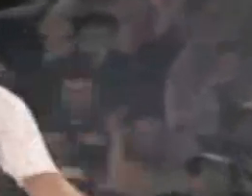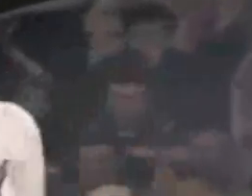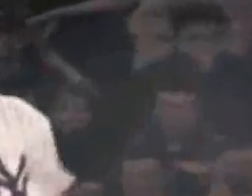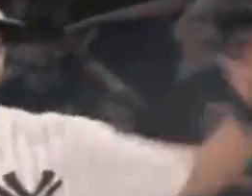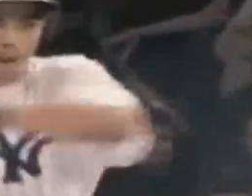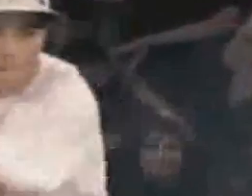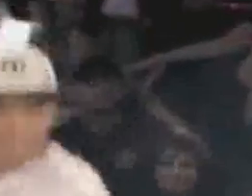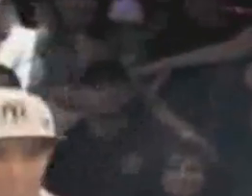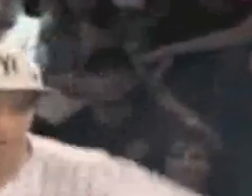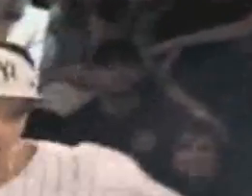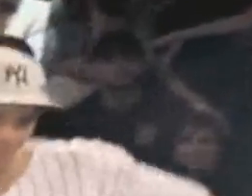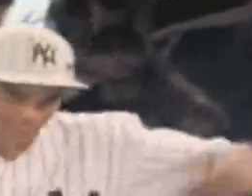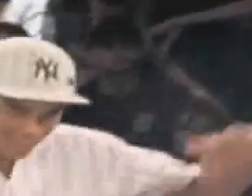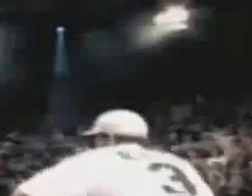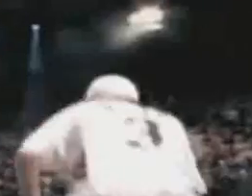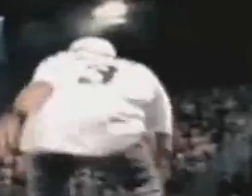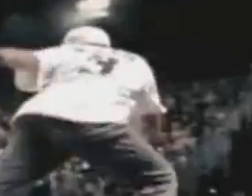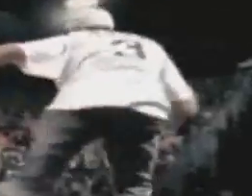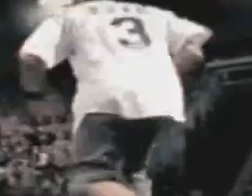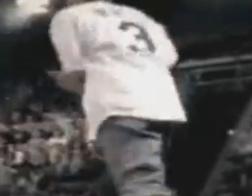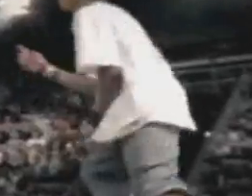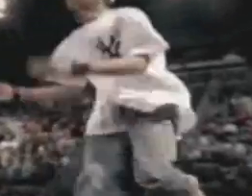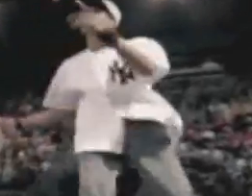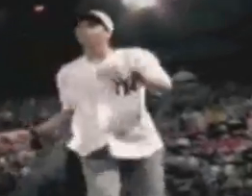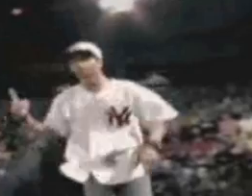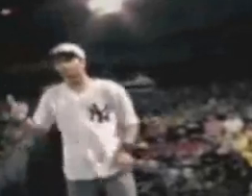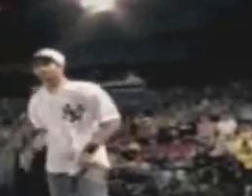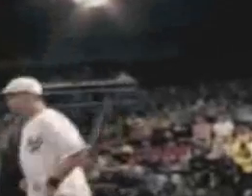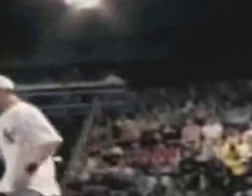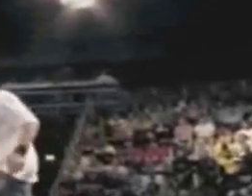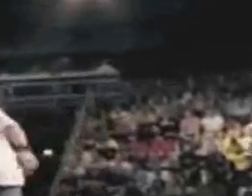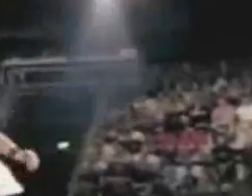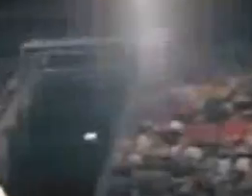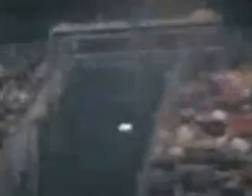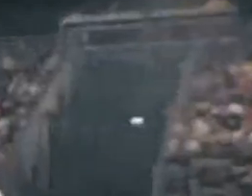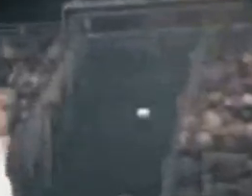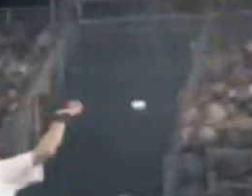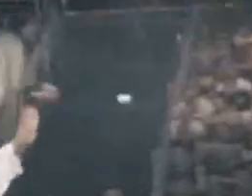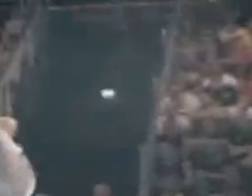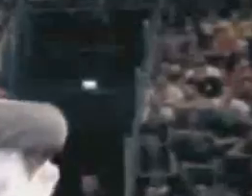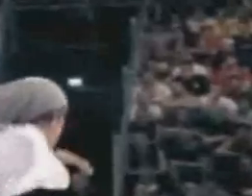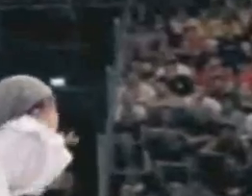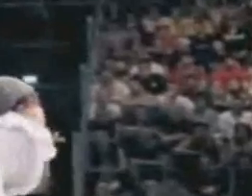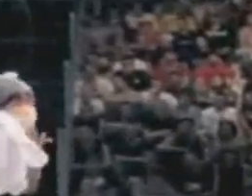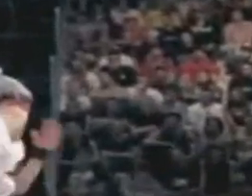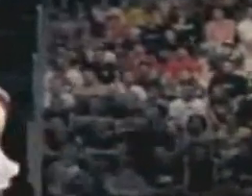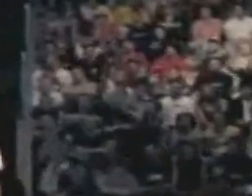Yeah.